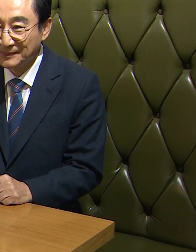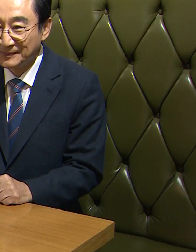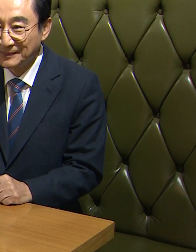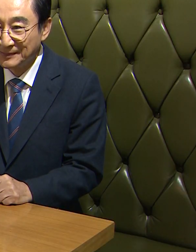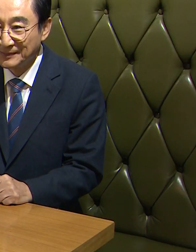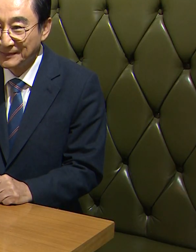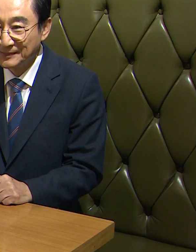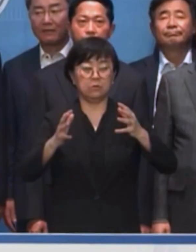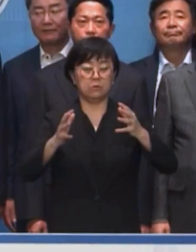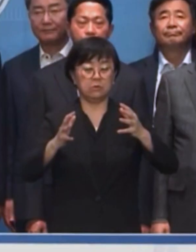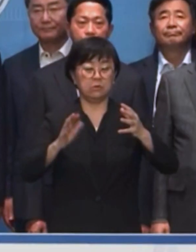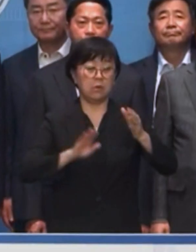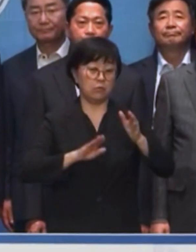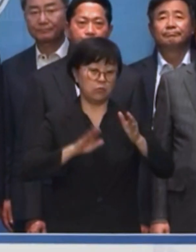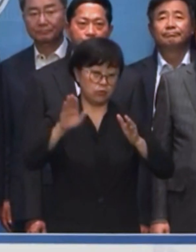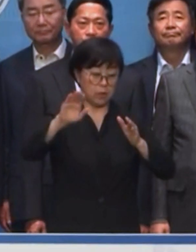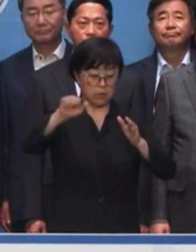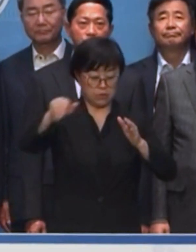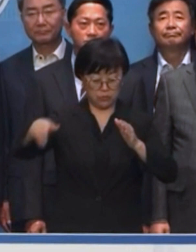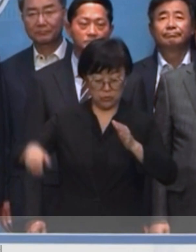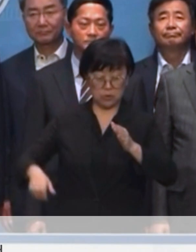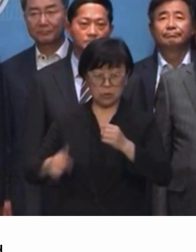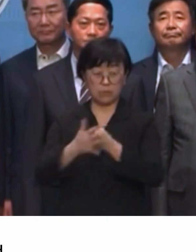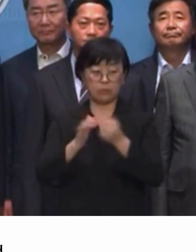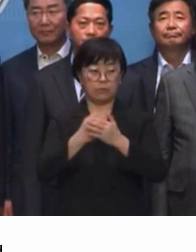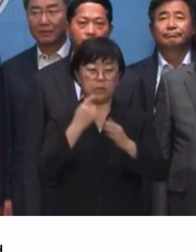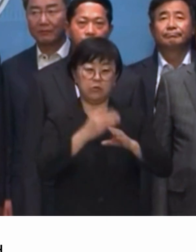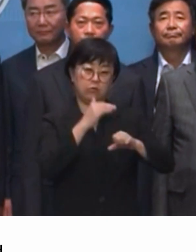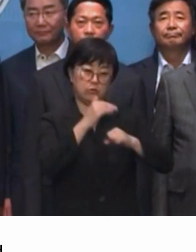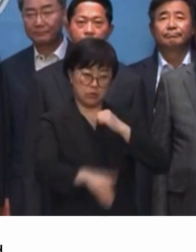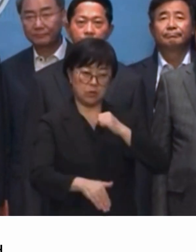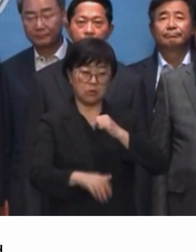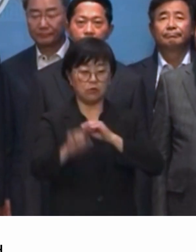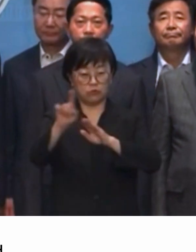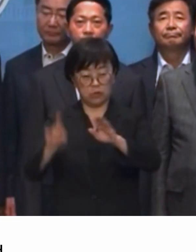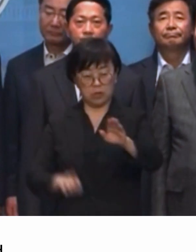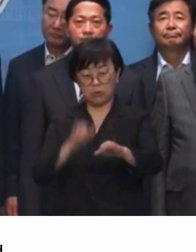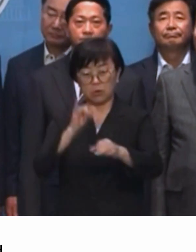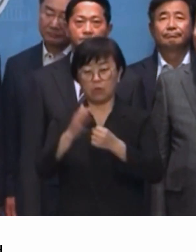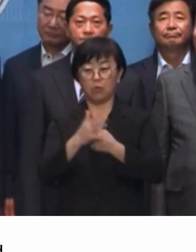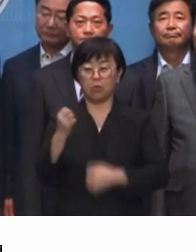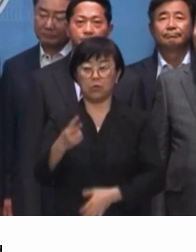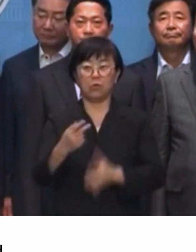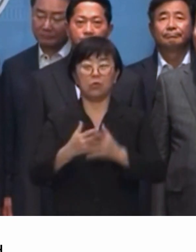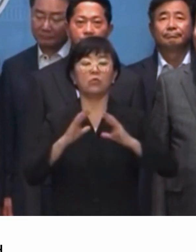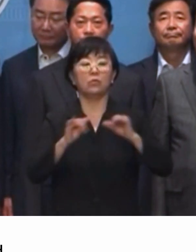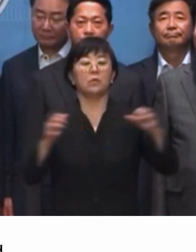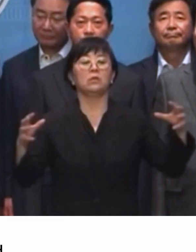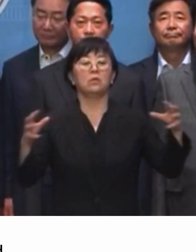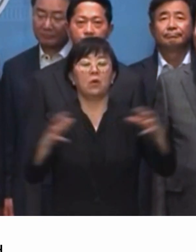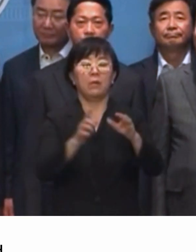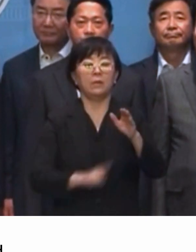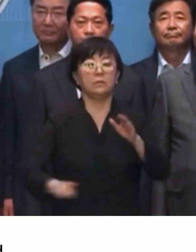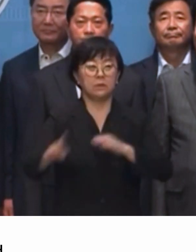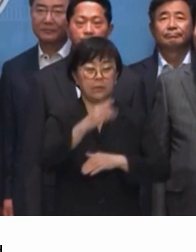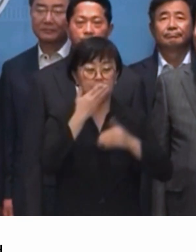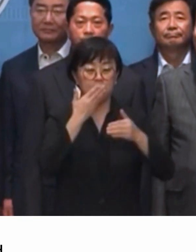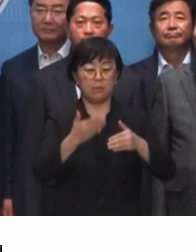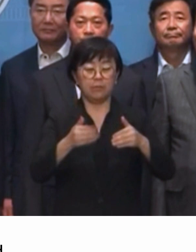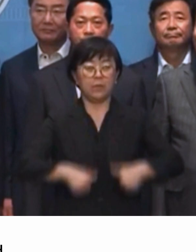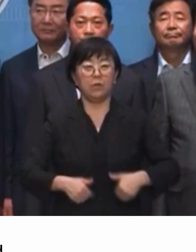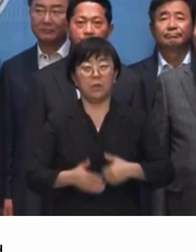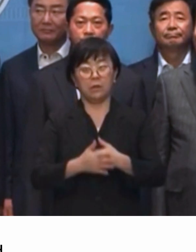포부입니다 민주주의는 전면적으로 후퇴하고 있고 국민통합에 앞장서야 할